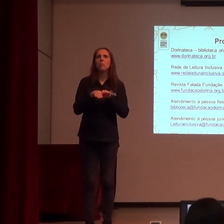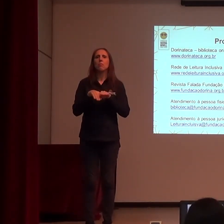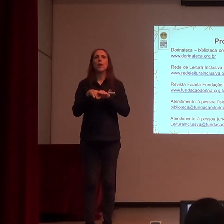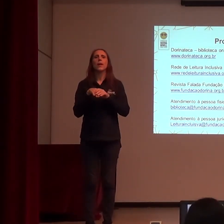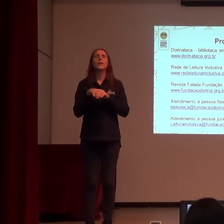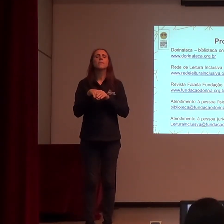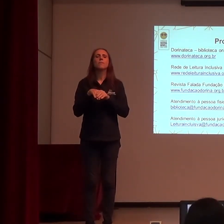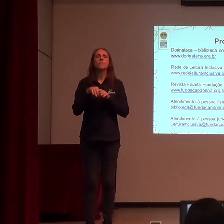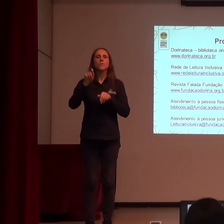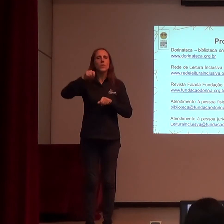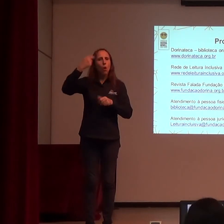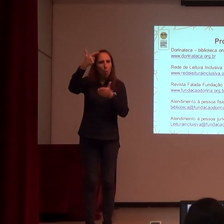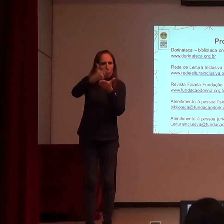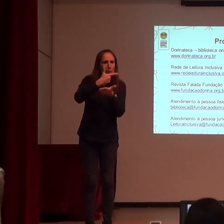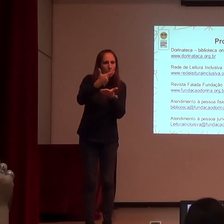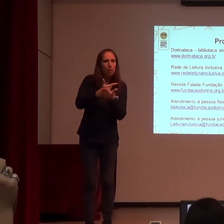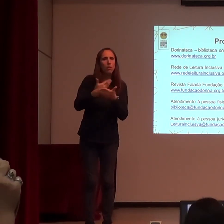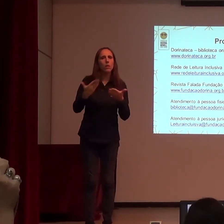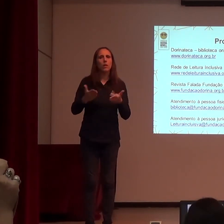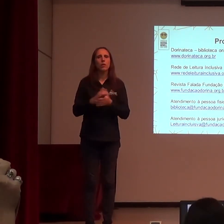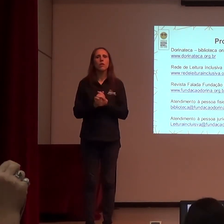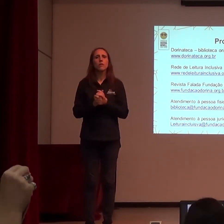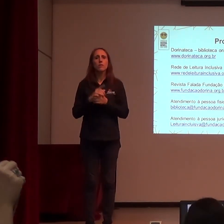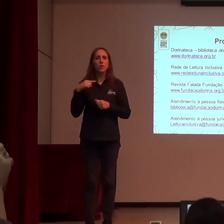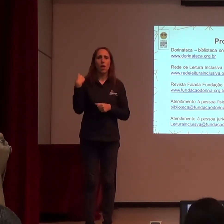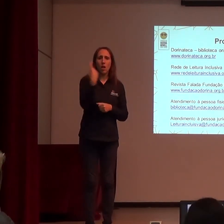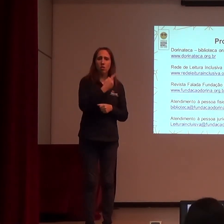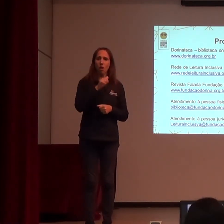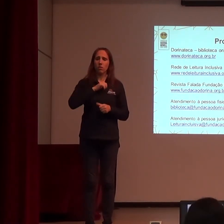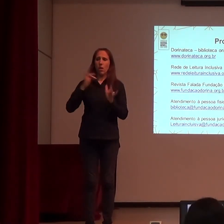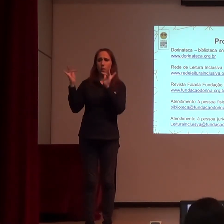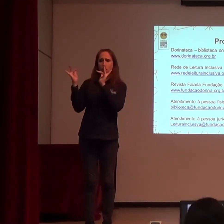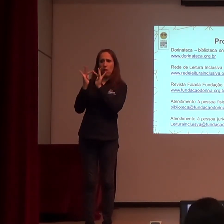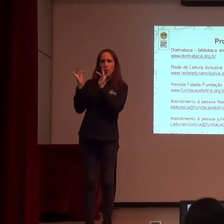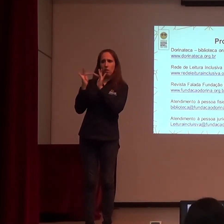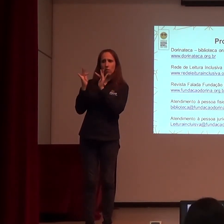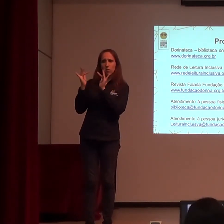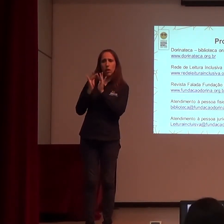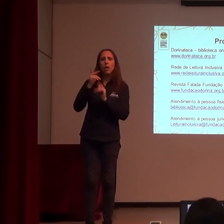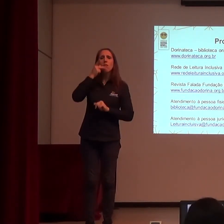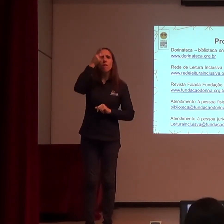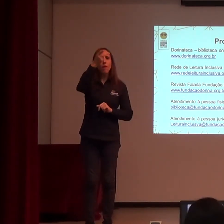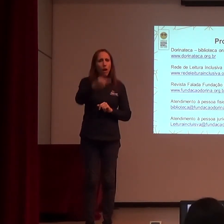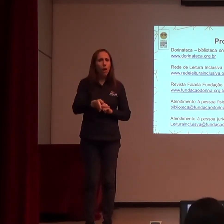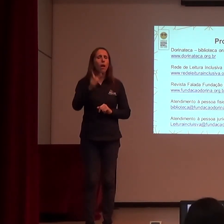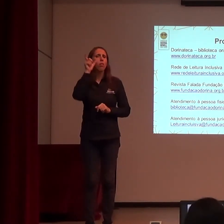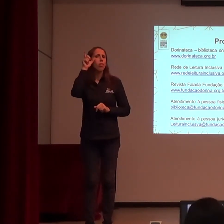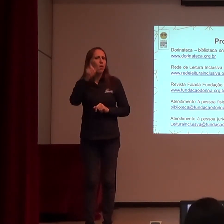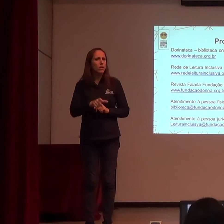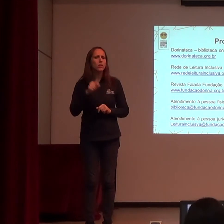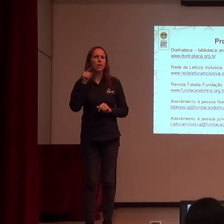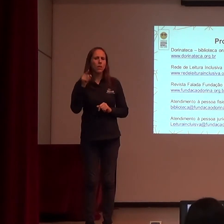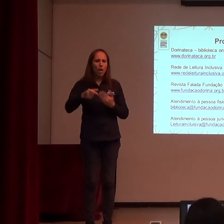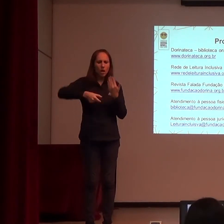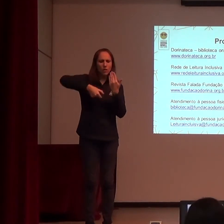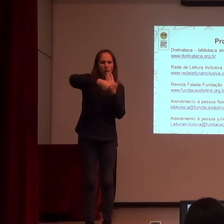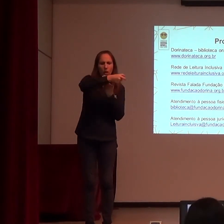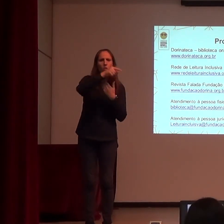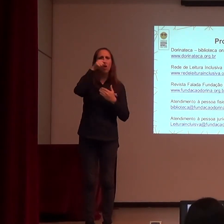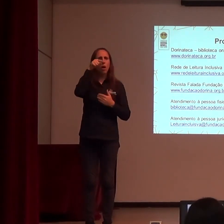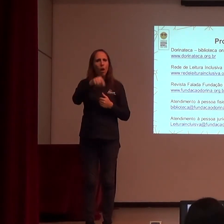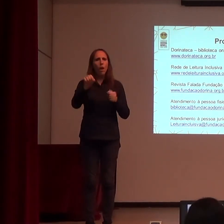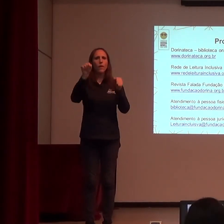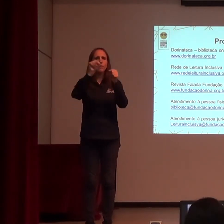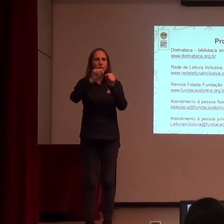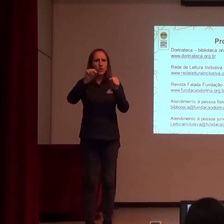mesmo livros, e nós entramos em contato, né, dizendo que seria muito interessante que esse autor publicasse